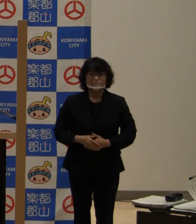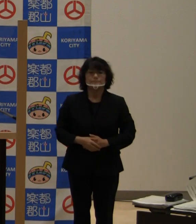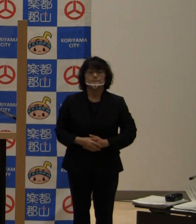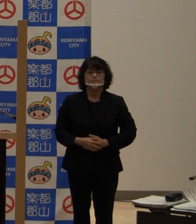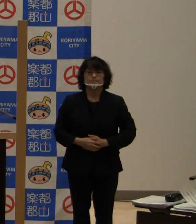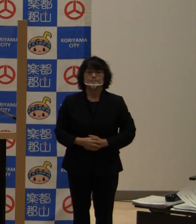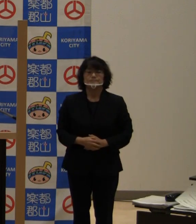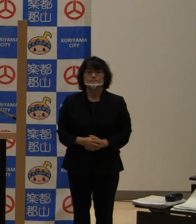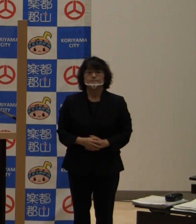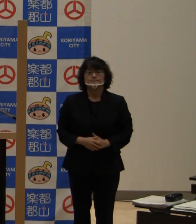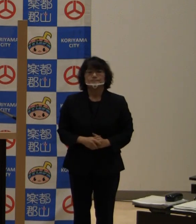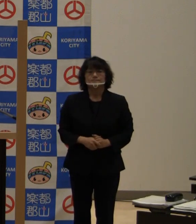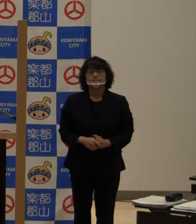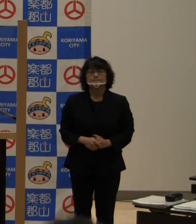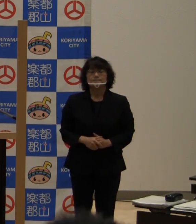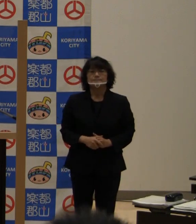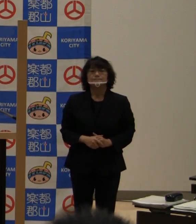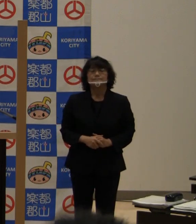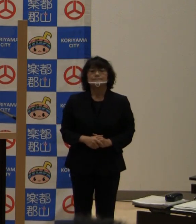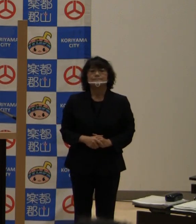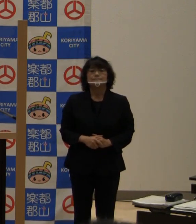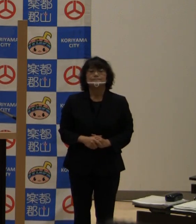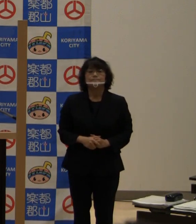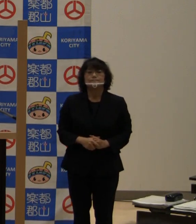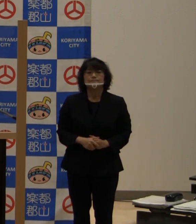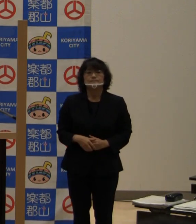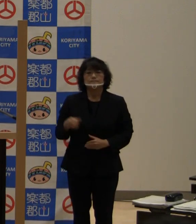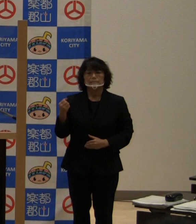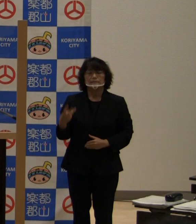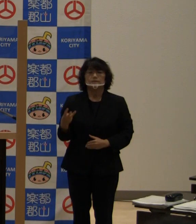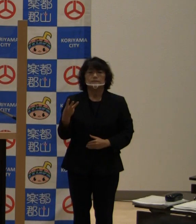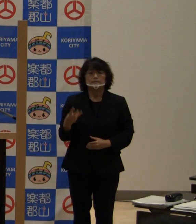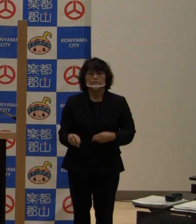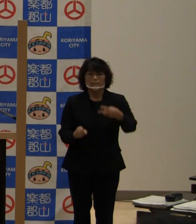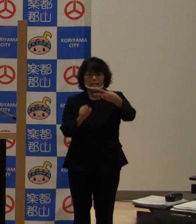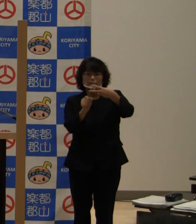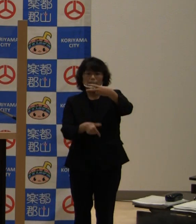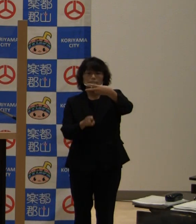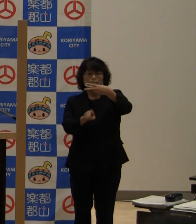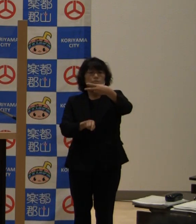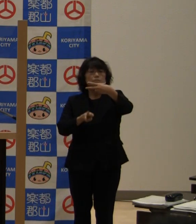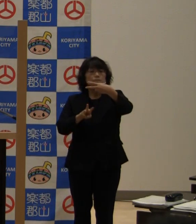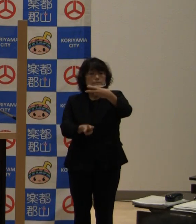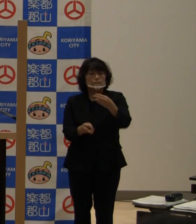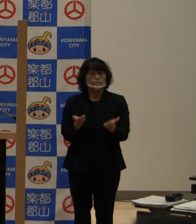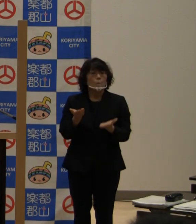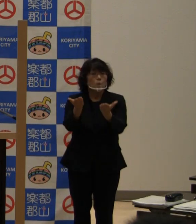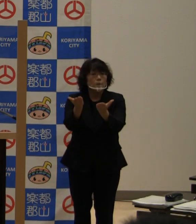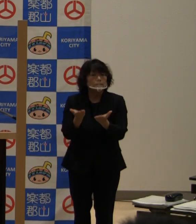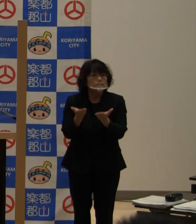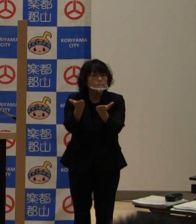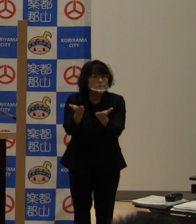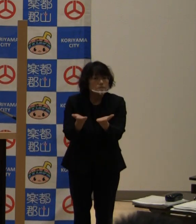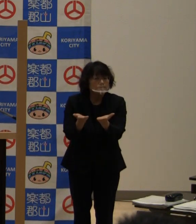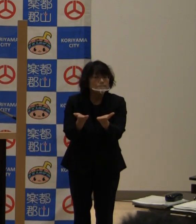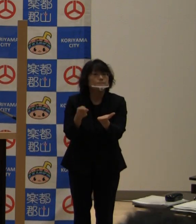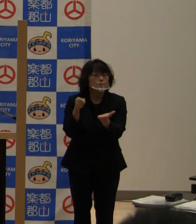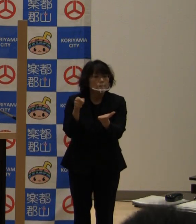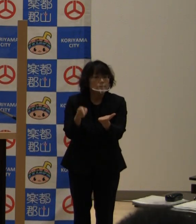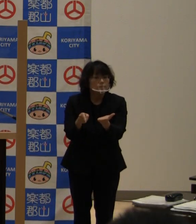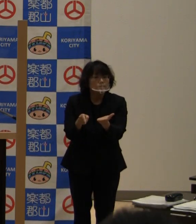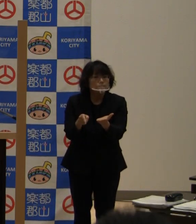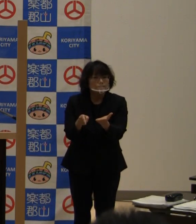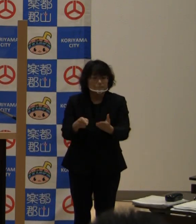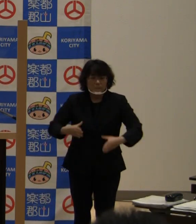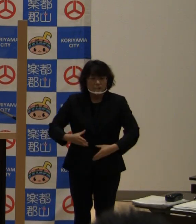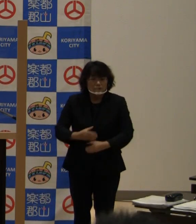で、また令和3年2月13日発生地震被害に伴う総合